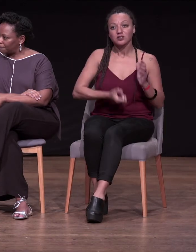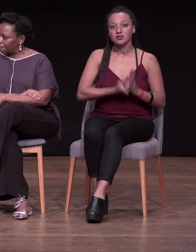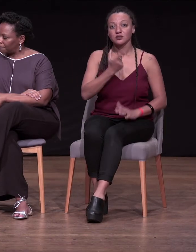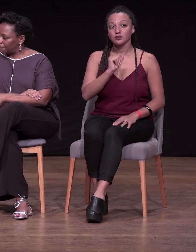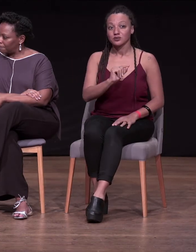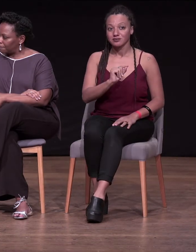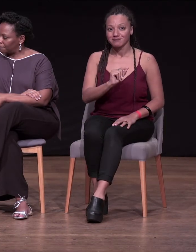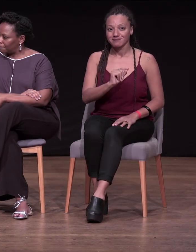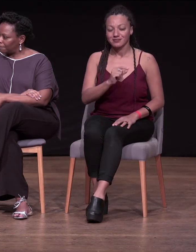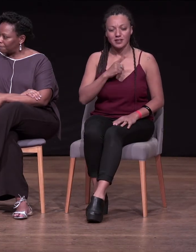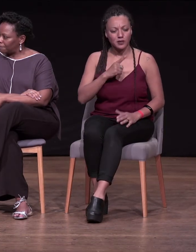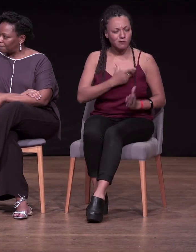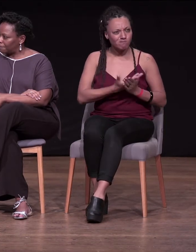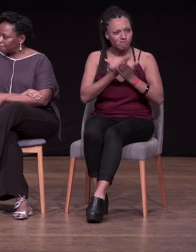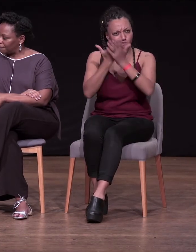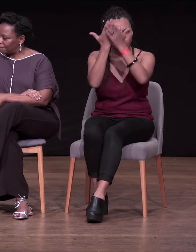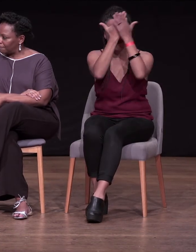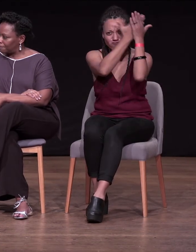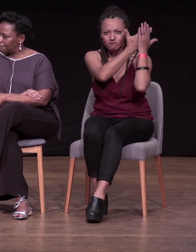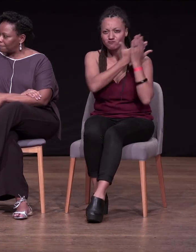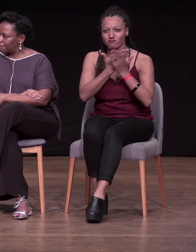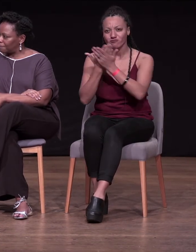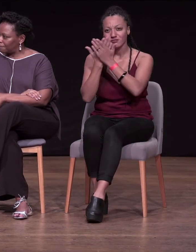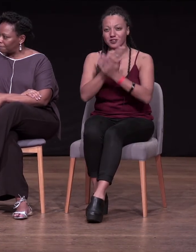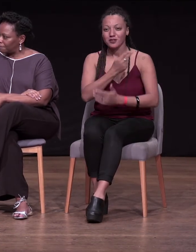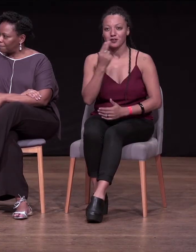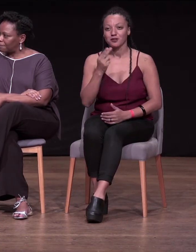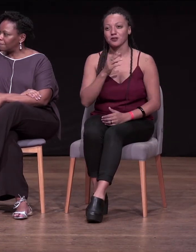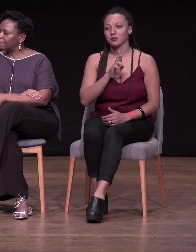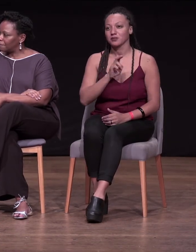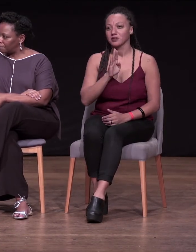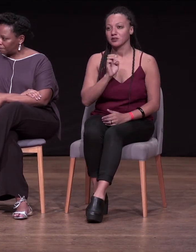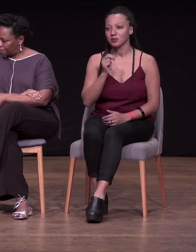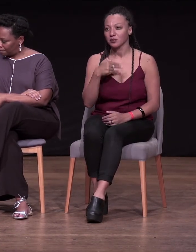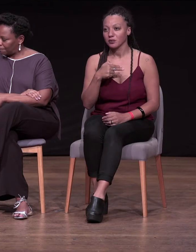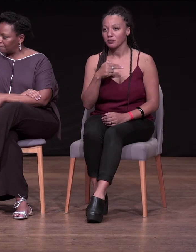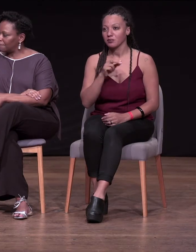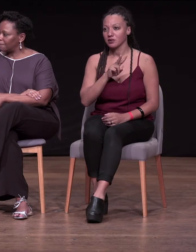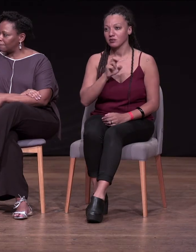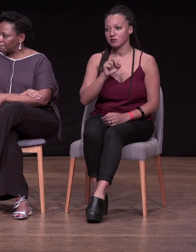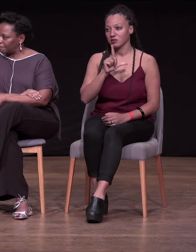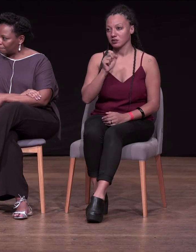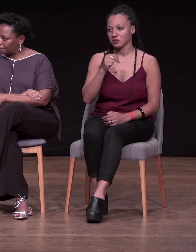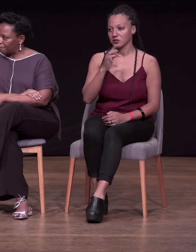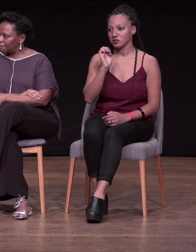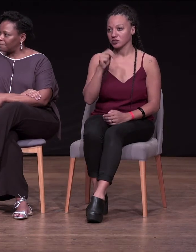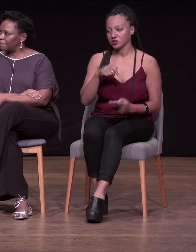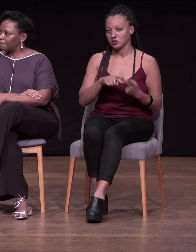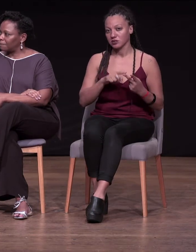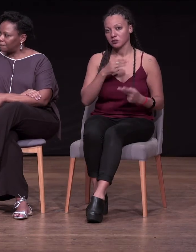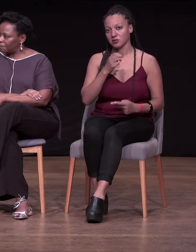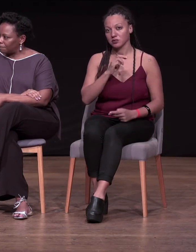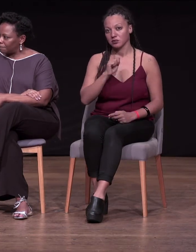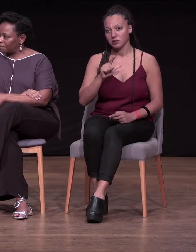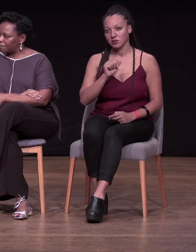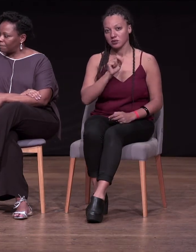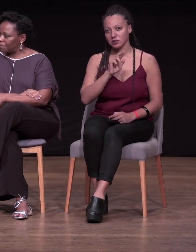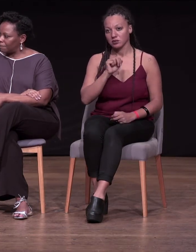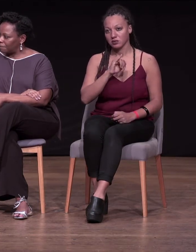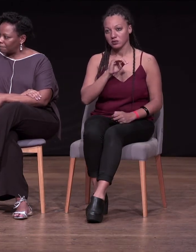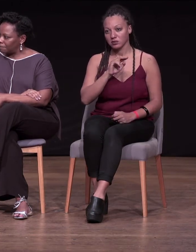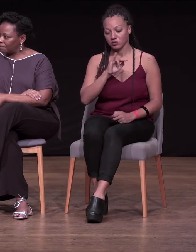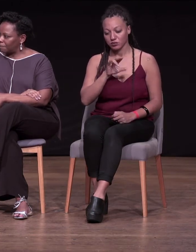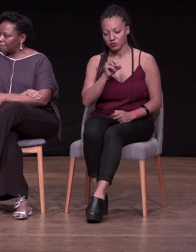quê? E aí eu fiquei caçando alguns nomes, assim, né? Sei lá, Rubem Valentim, Emanuel Araújo, aqui embaixo,